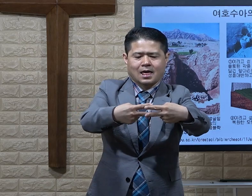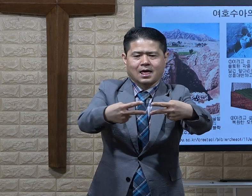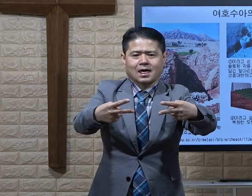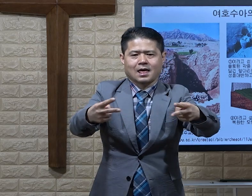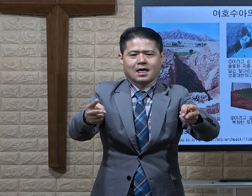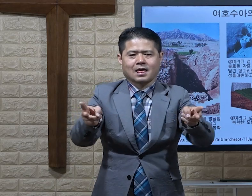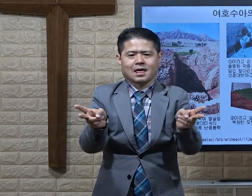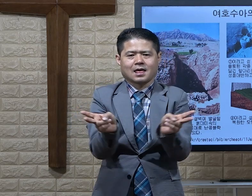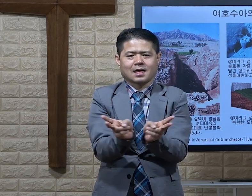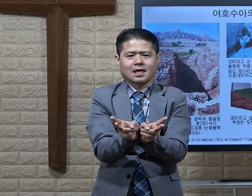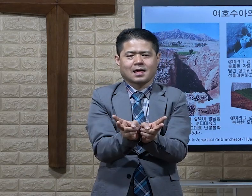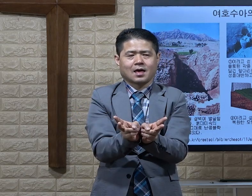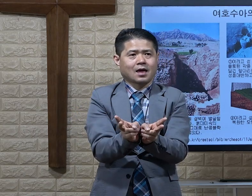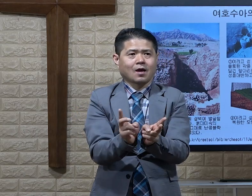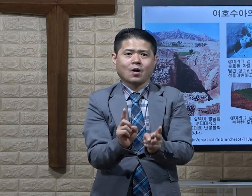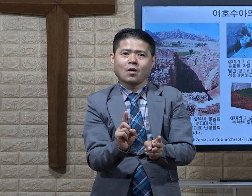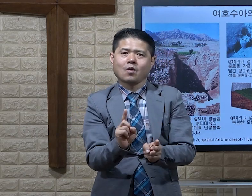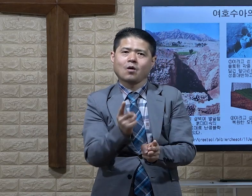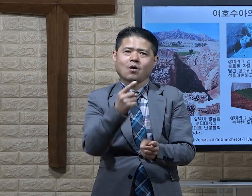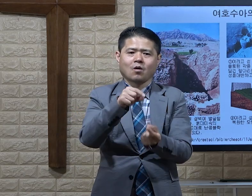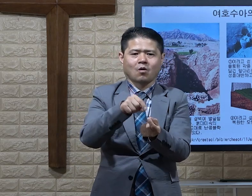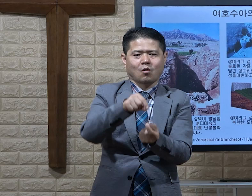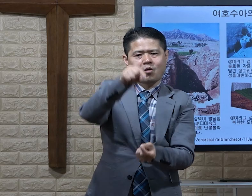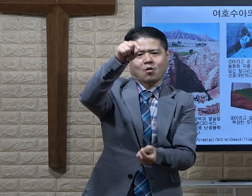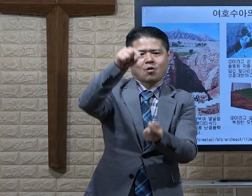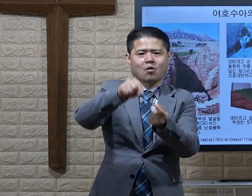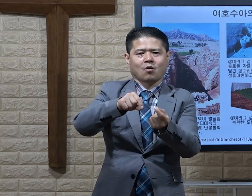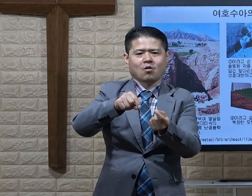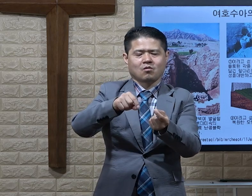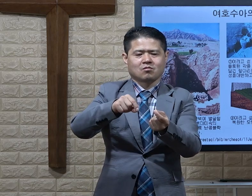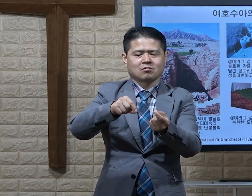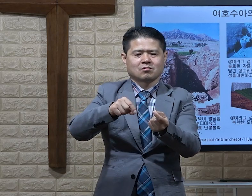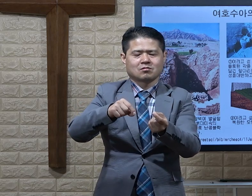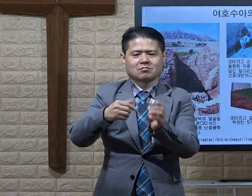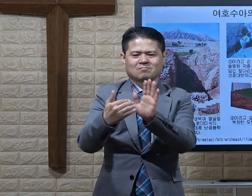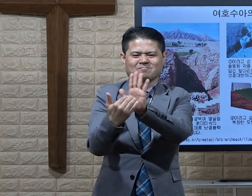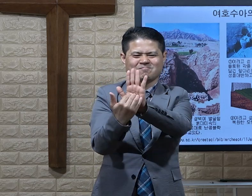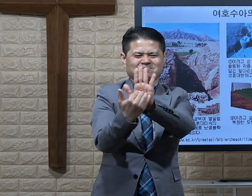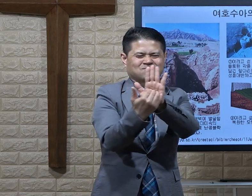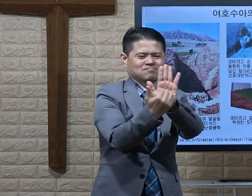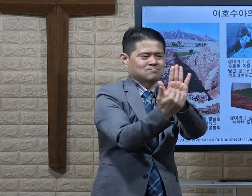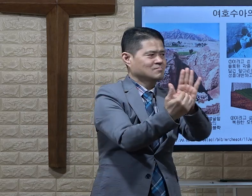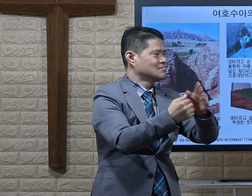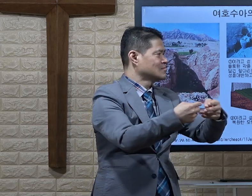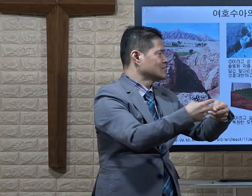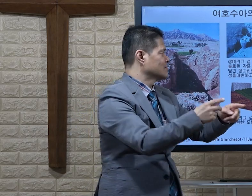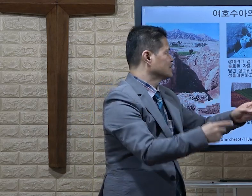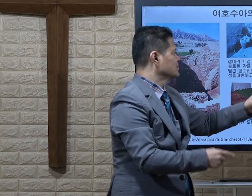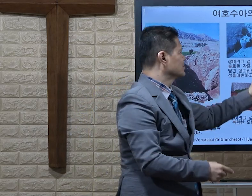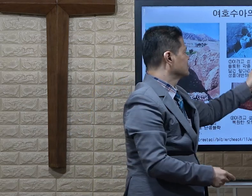큰 두께를 사방으로 둘러매 요새와도 같은